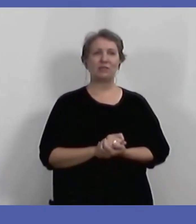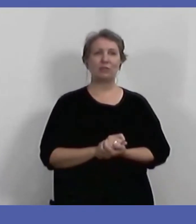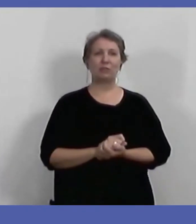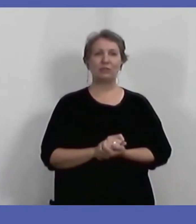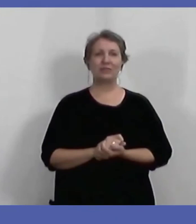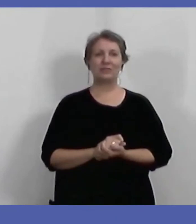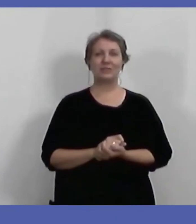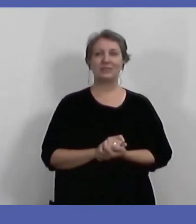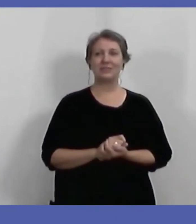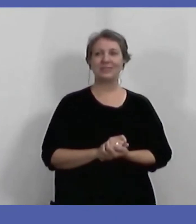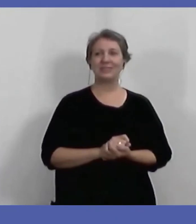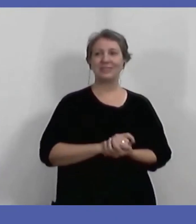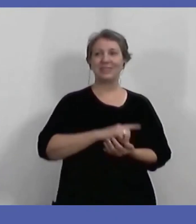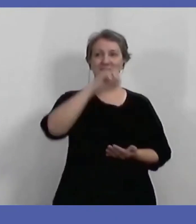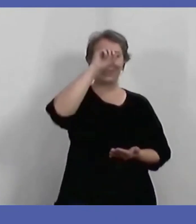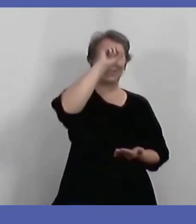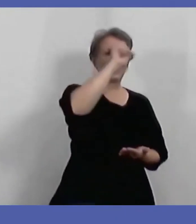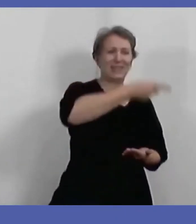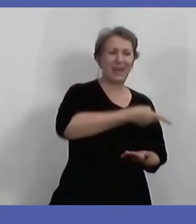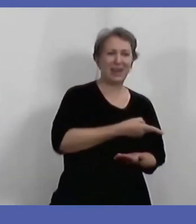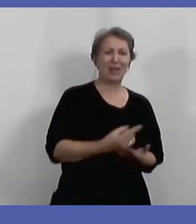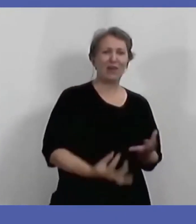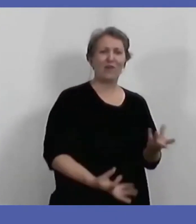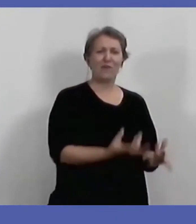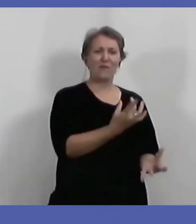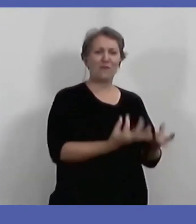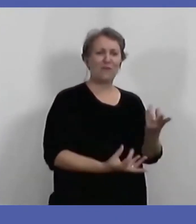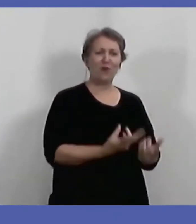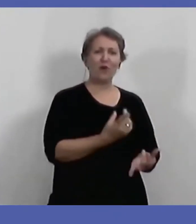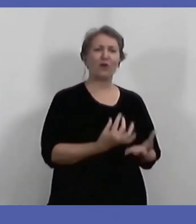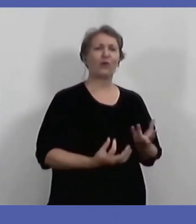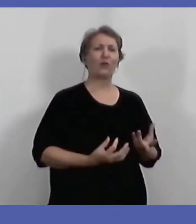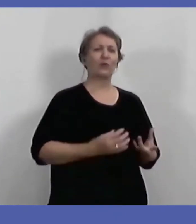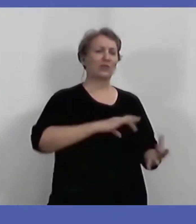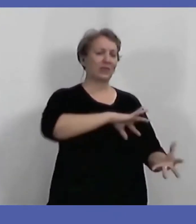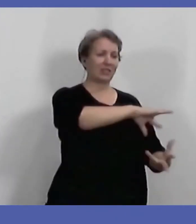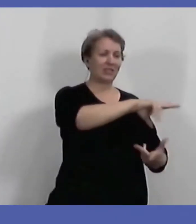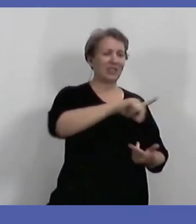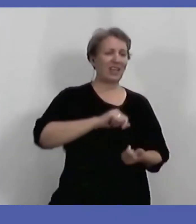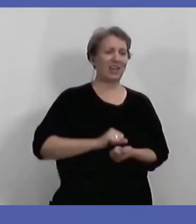e bem quisera que já estivesse a arder.